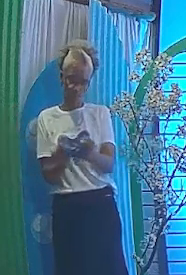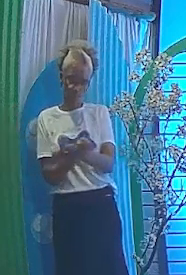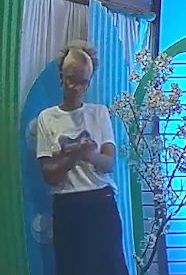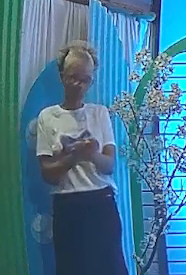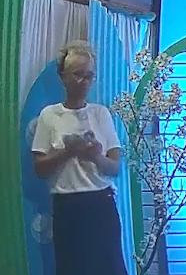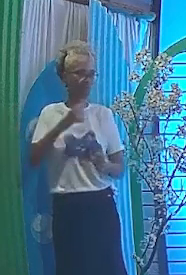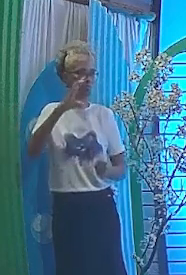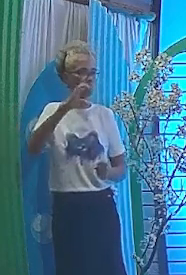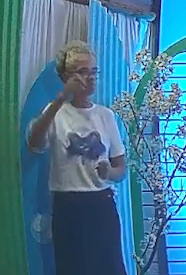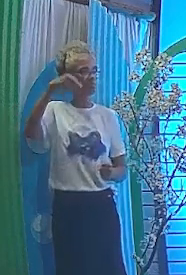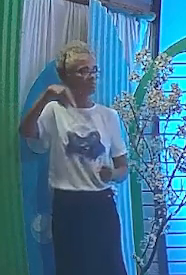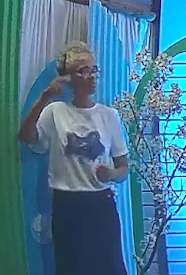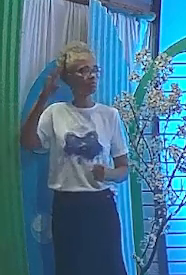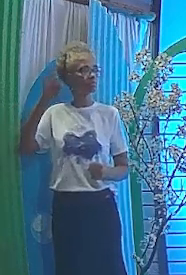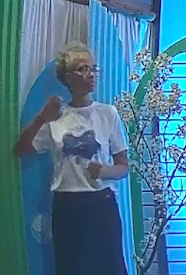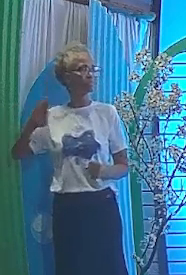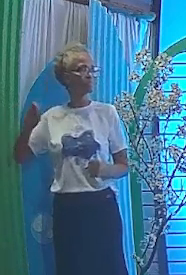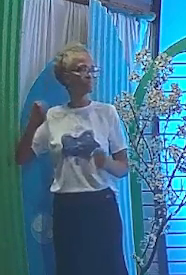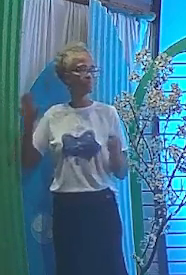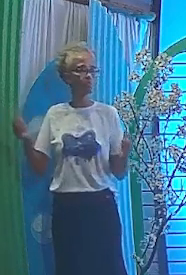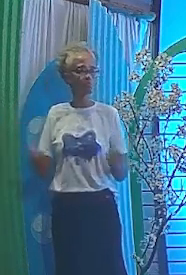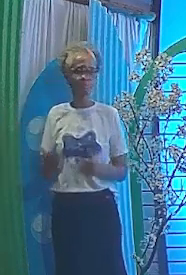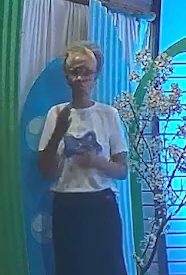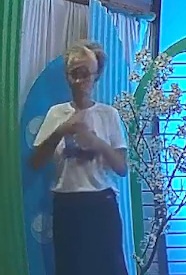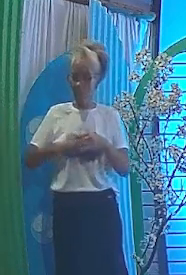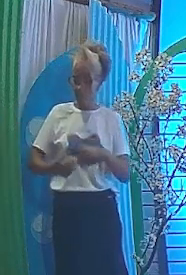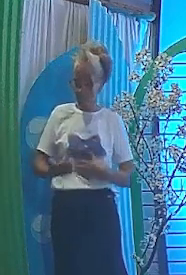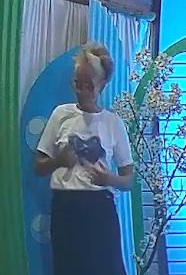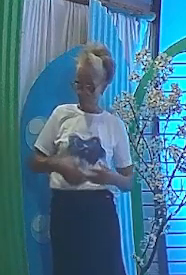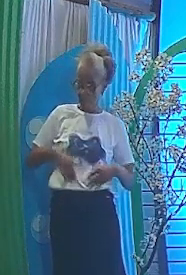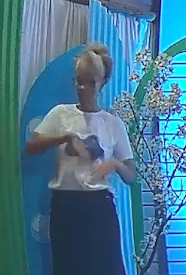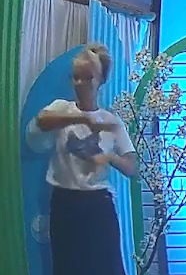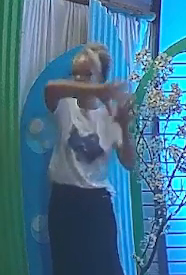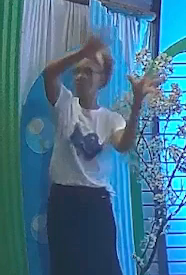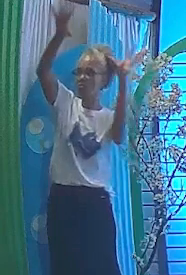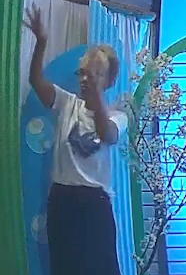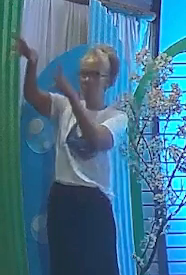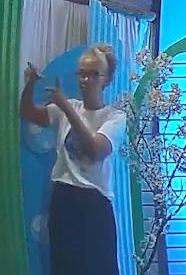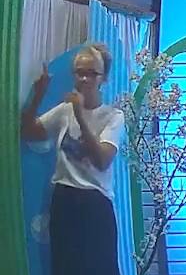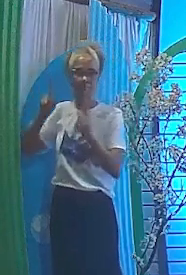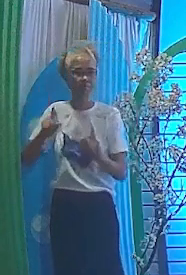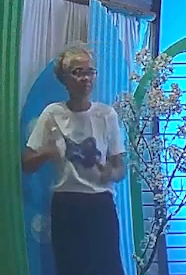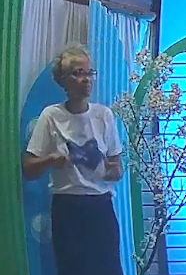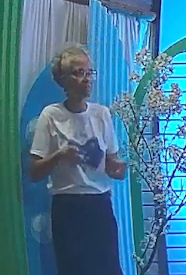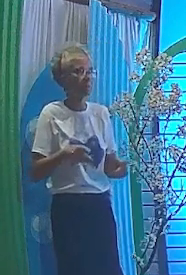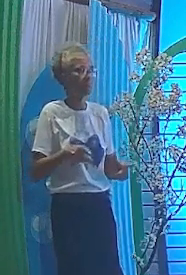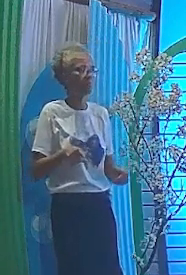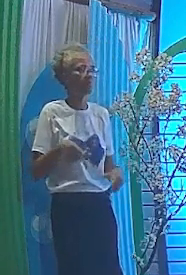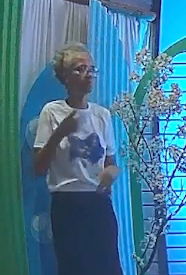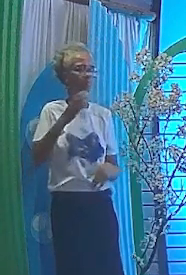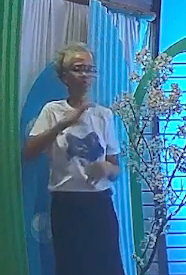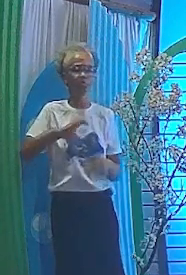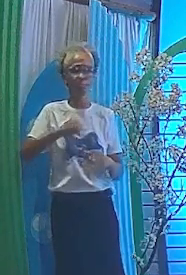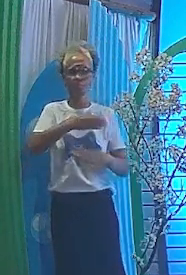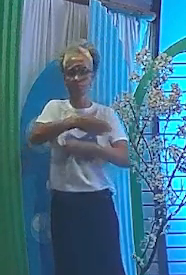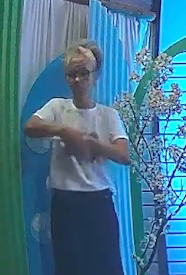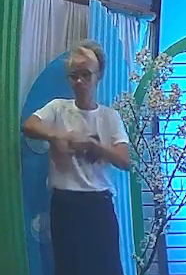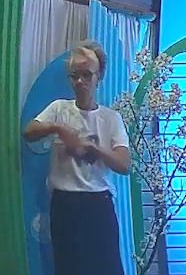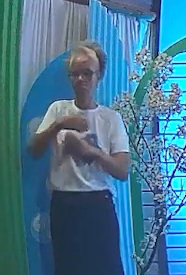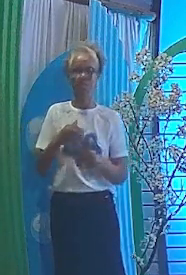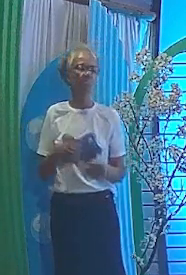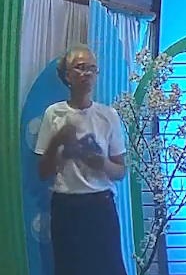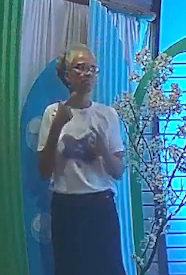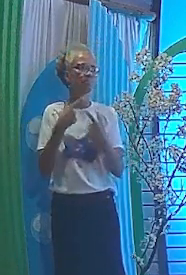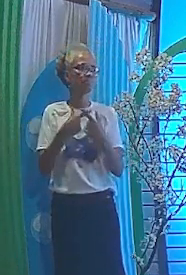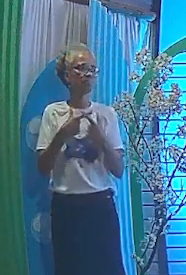continentes, que propiciam o sustento de famílias e comunidades inteiras, as águas que são elementos na cultura e na religiosidade,